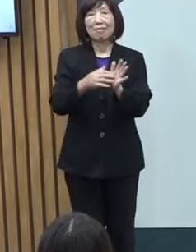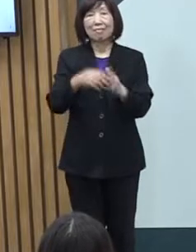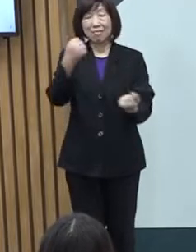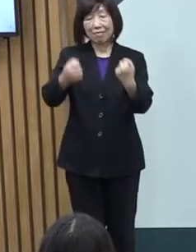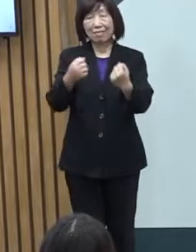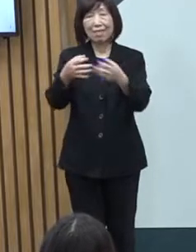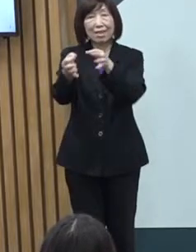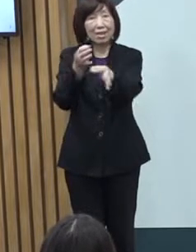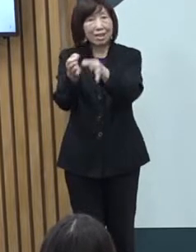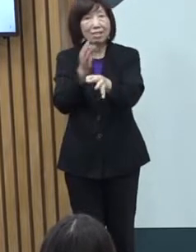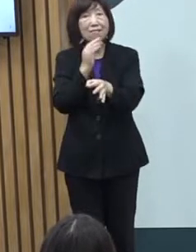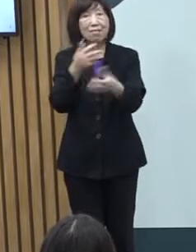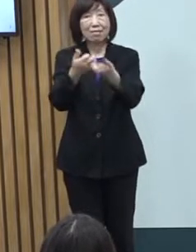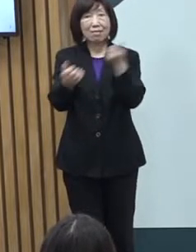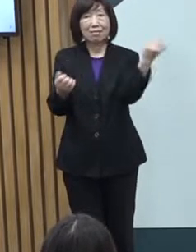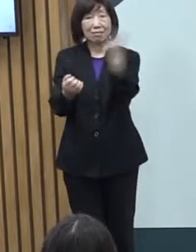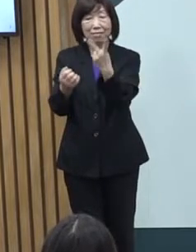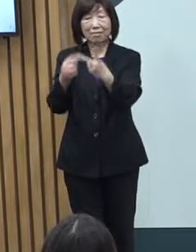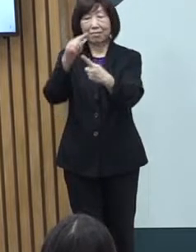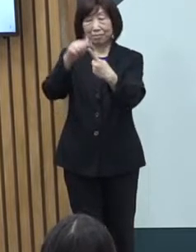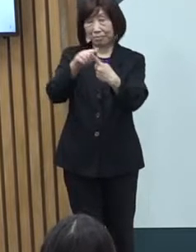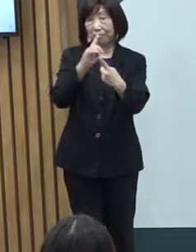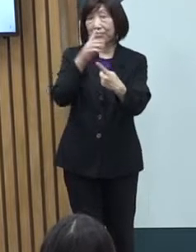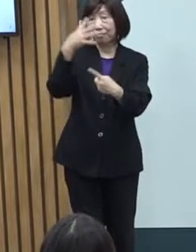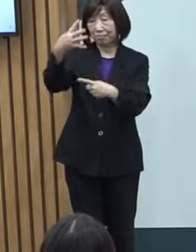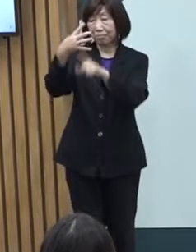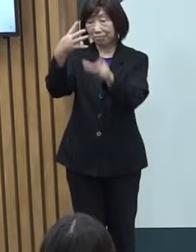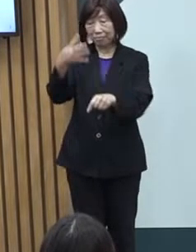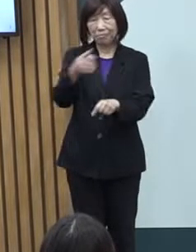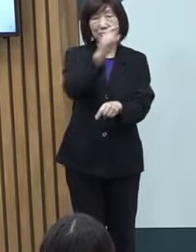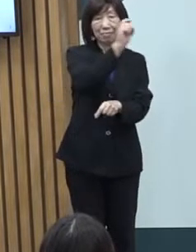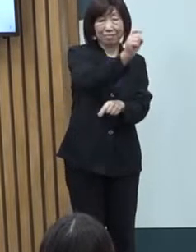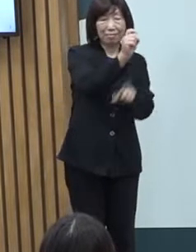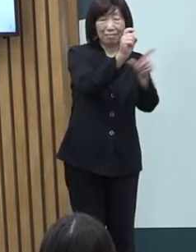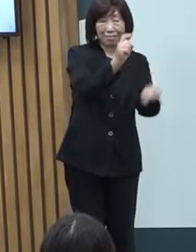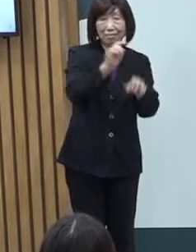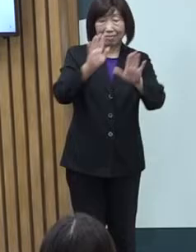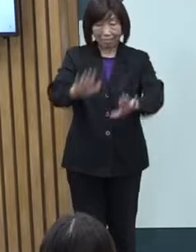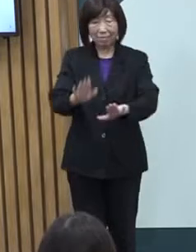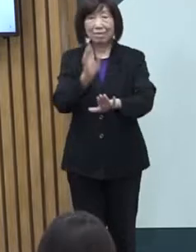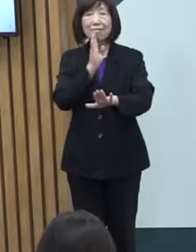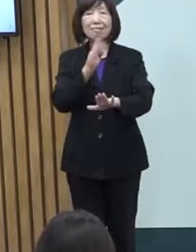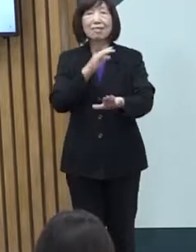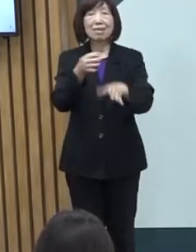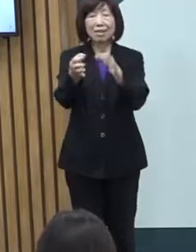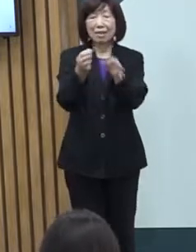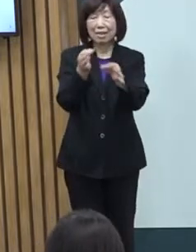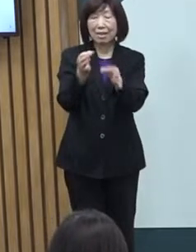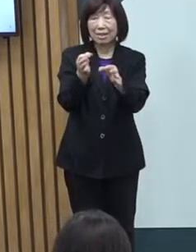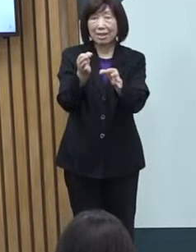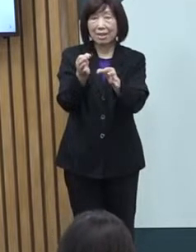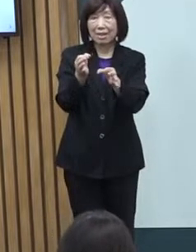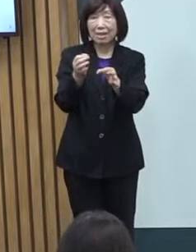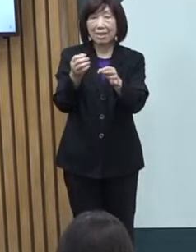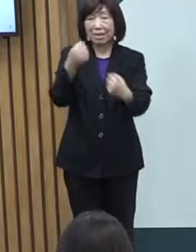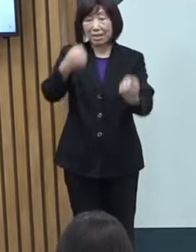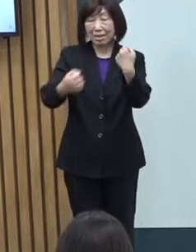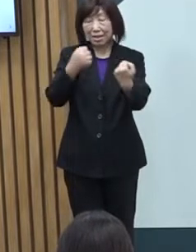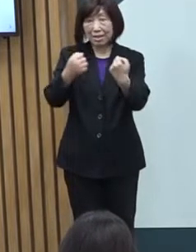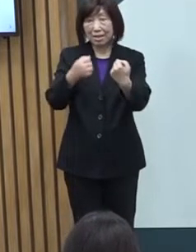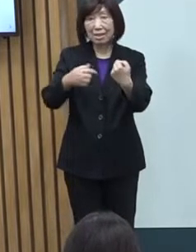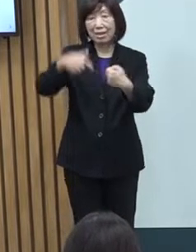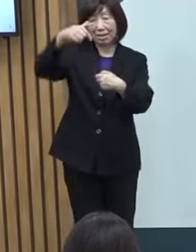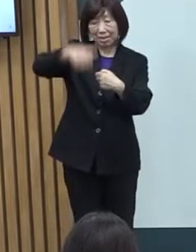为4月跟10月分两期征收。那本次开征的呢就是我们 营业用车的下期使用牌照